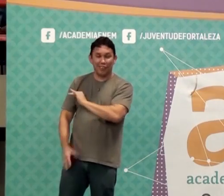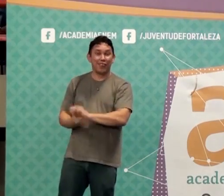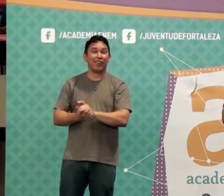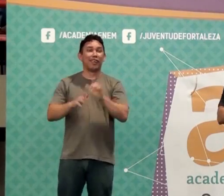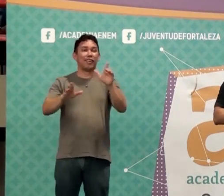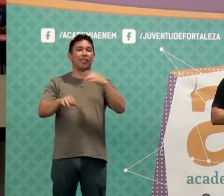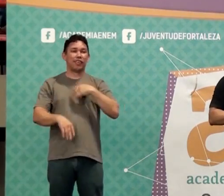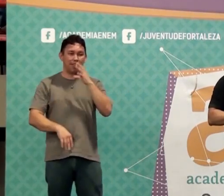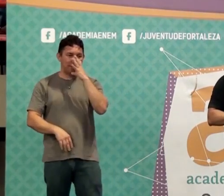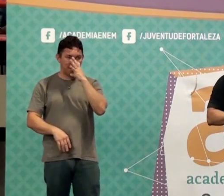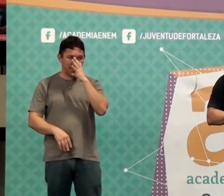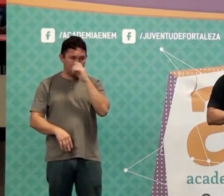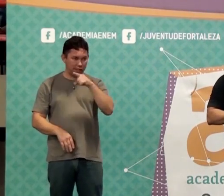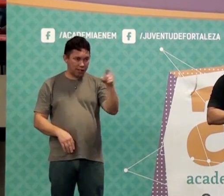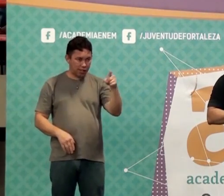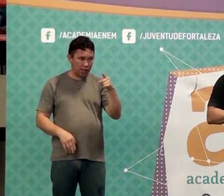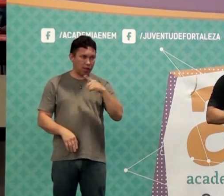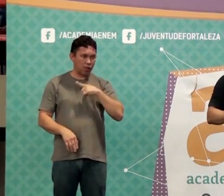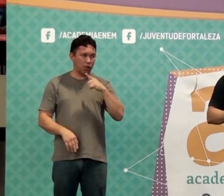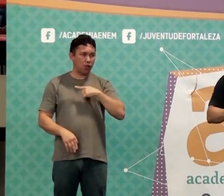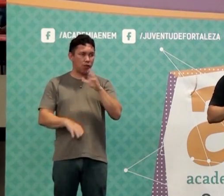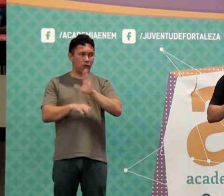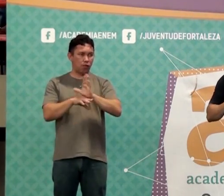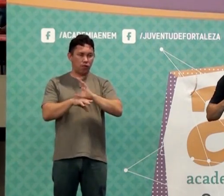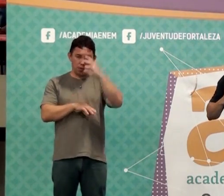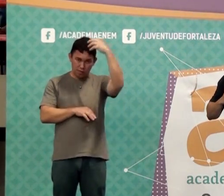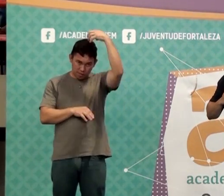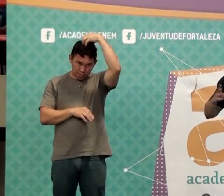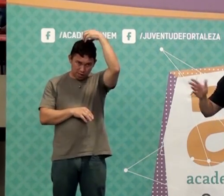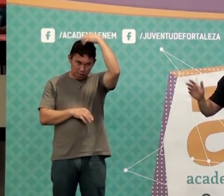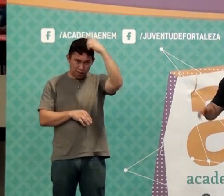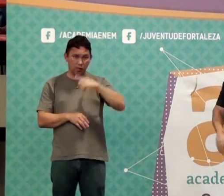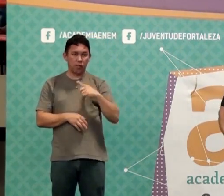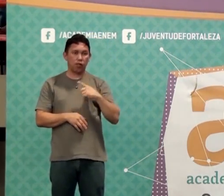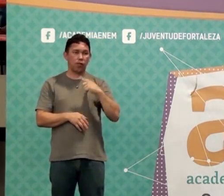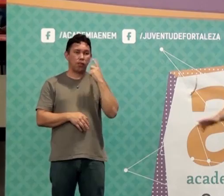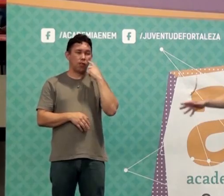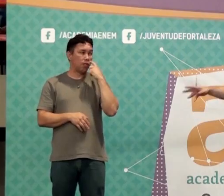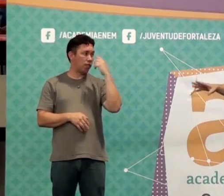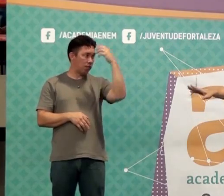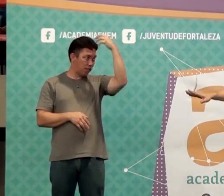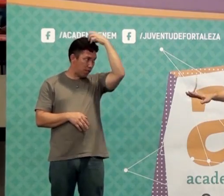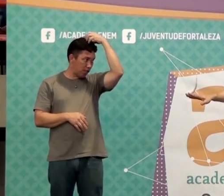vassalo. O famoso beijo no beiço. Na